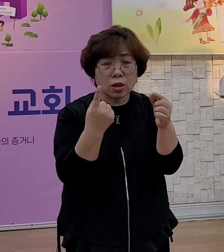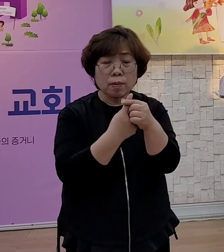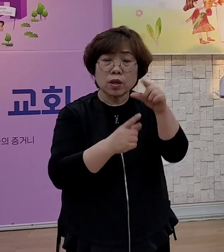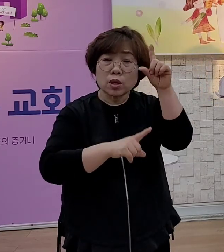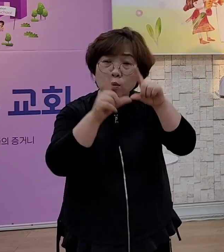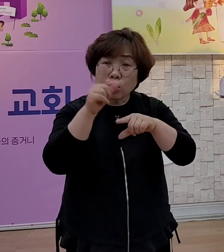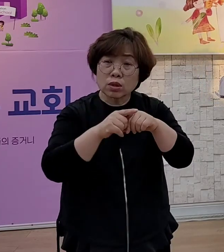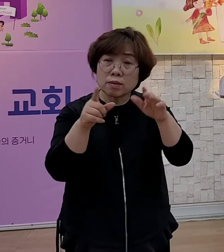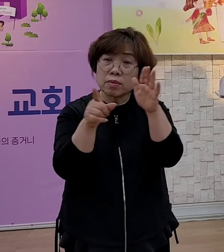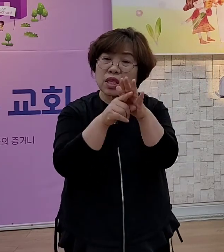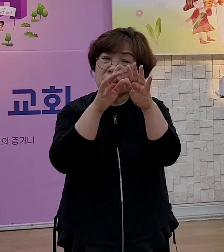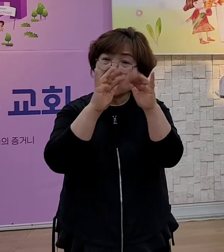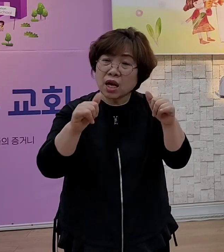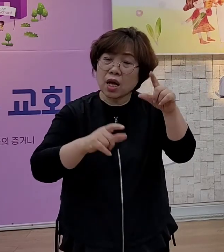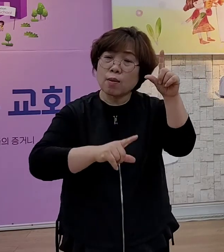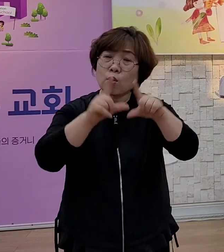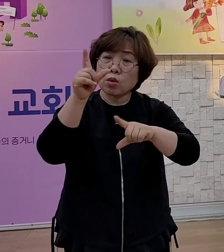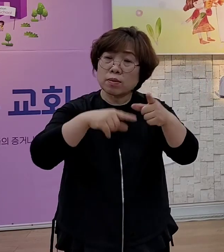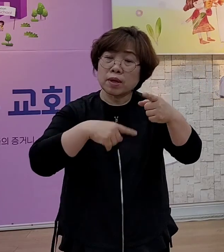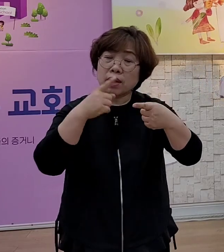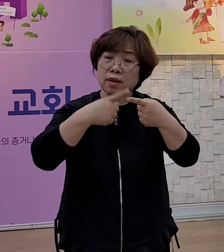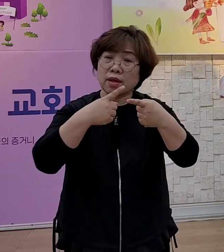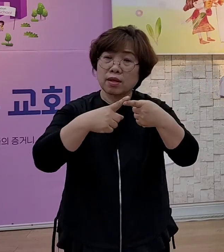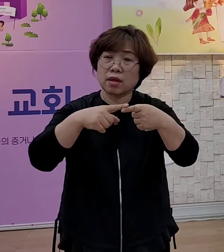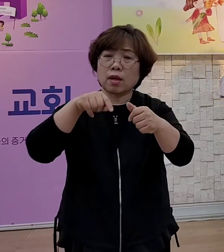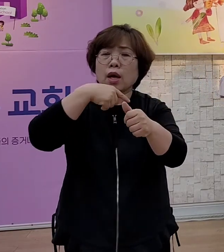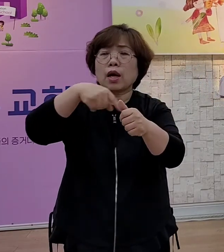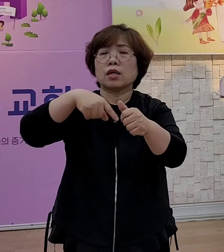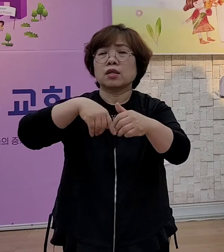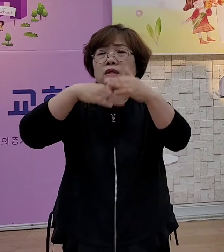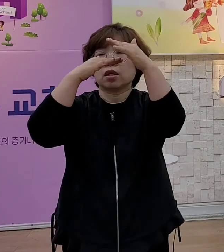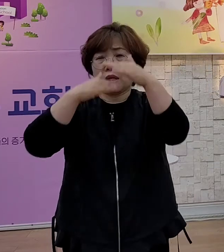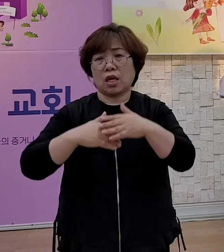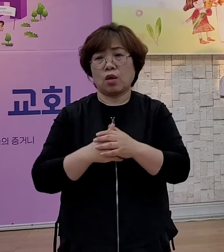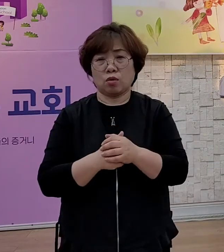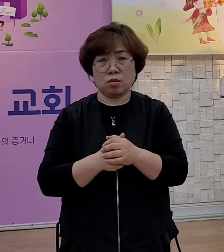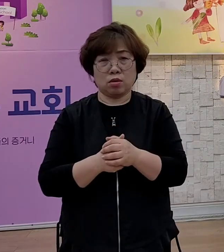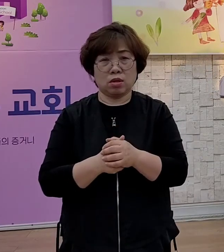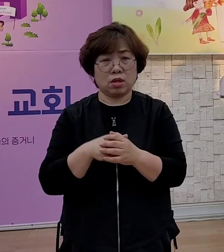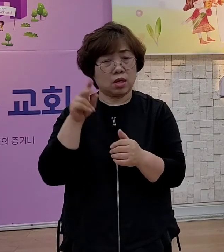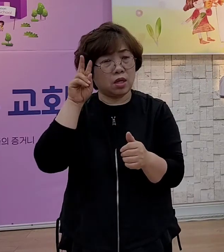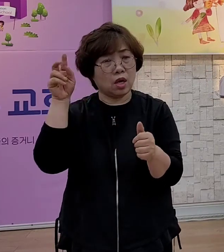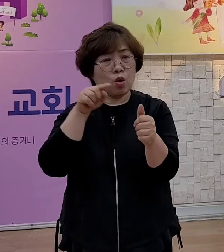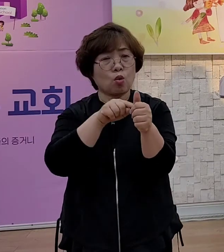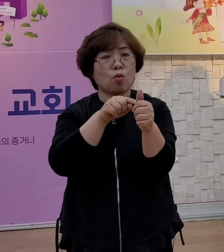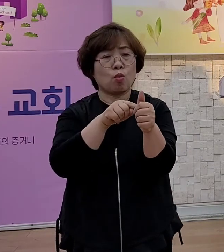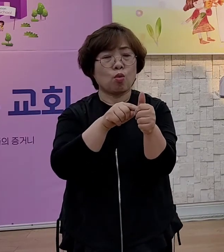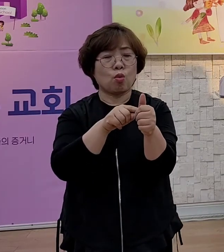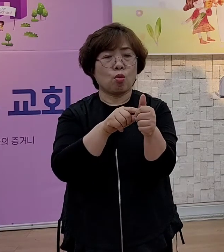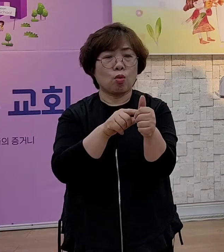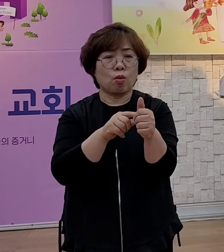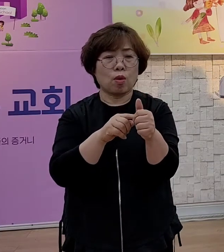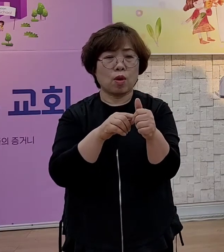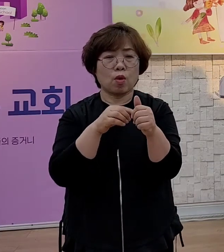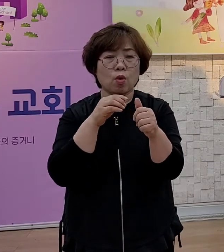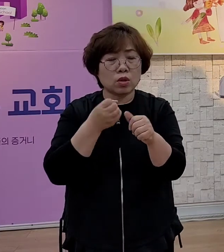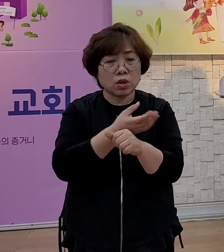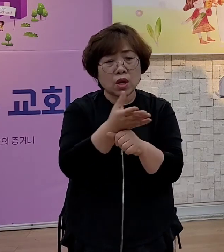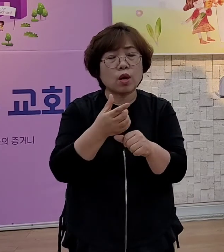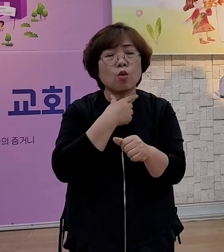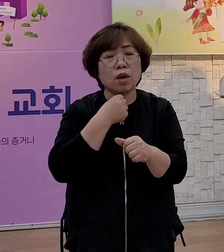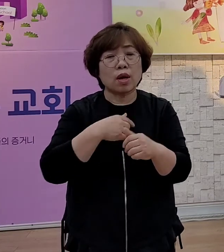모습이다. 라는 것을 가르쳐주고 있는, 단도직입적으로 그냥 씹어 먹여주고 있잖아요. 이게 오늘 본문의 핵심 메시지라는